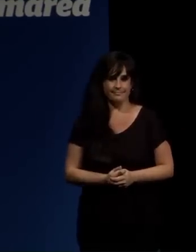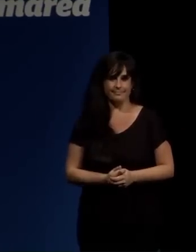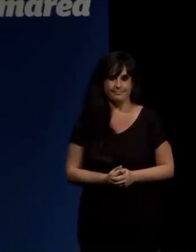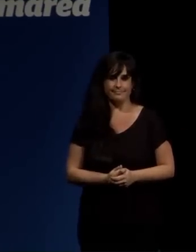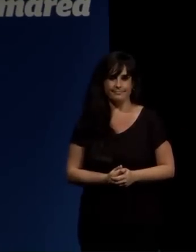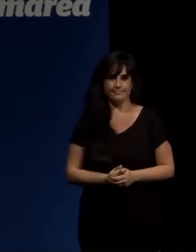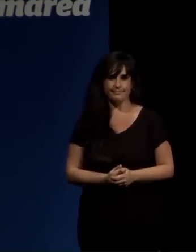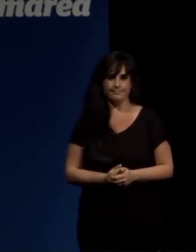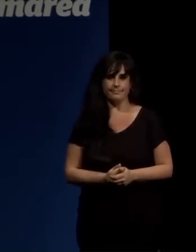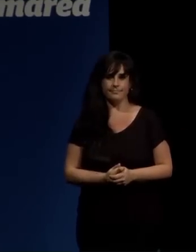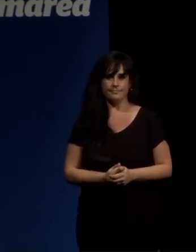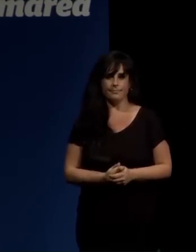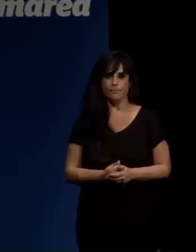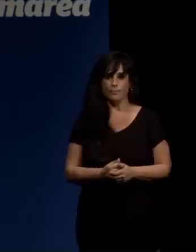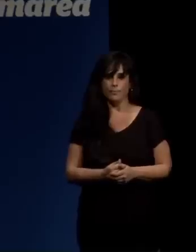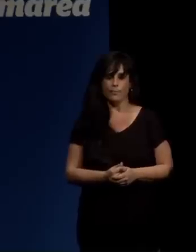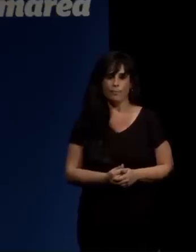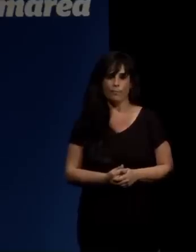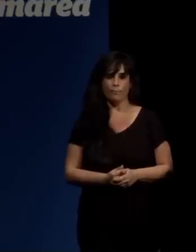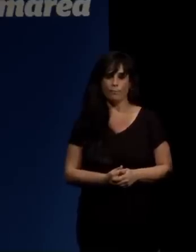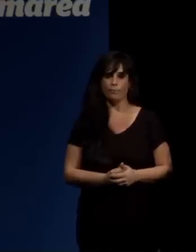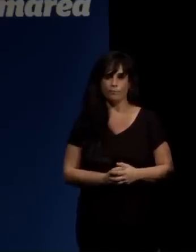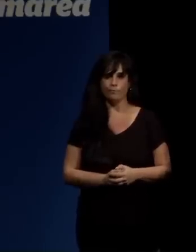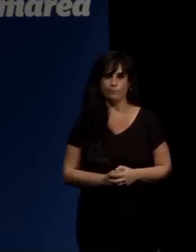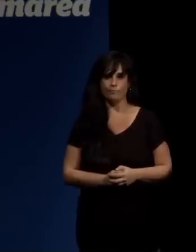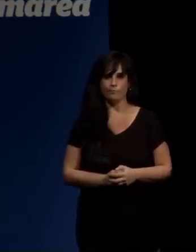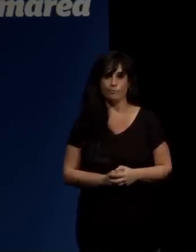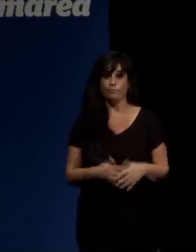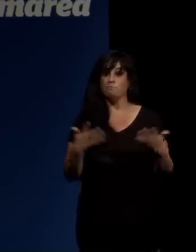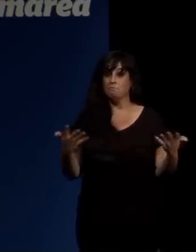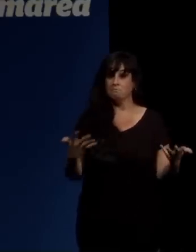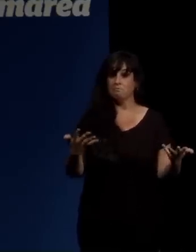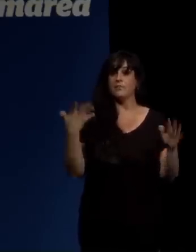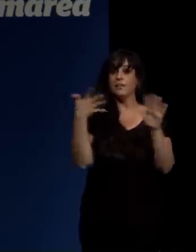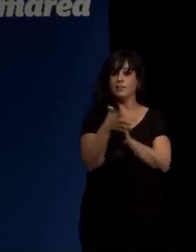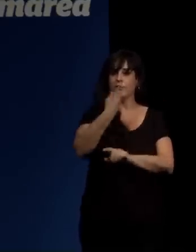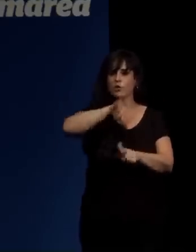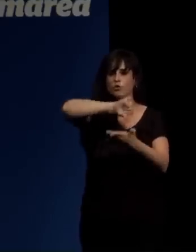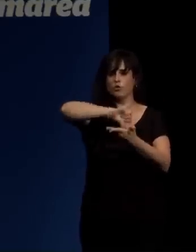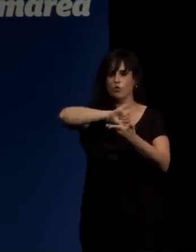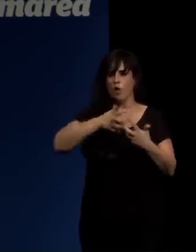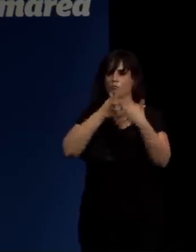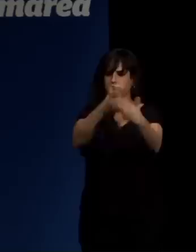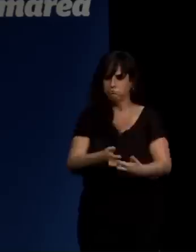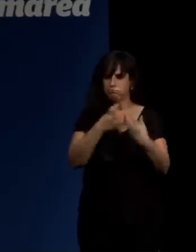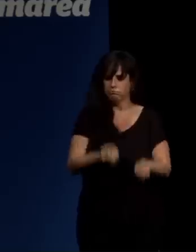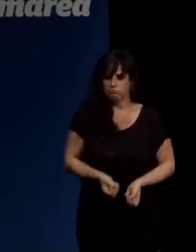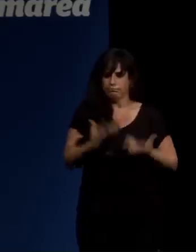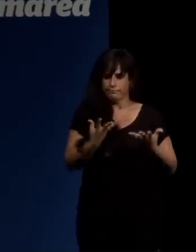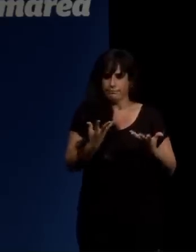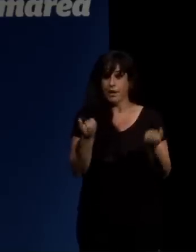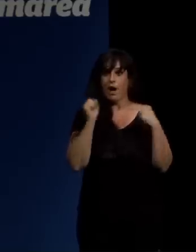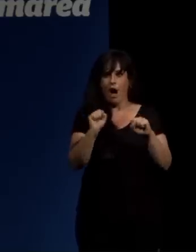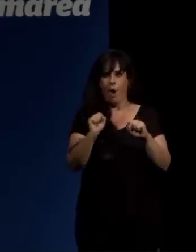de conservar as empresas e de relanzalas. Por lo tanto, estamos nunha cidade que loita a pesar de todas